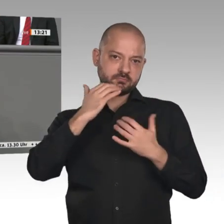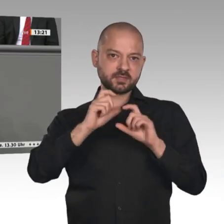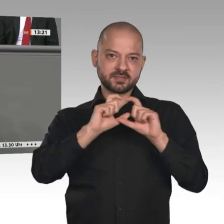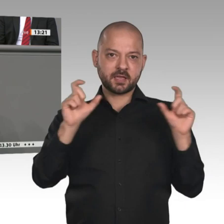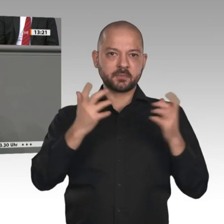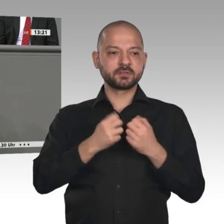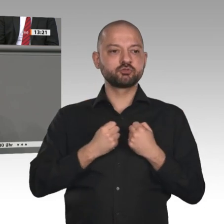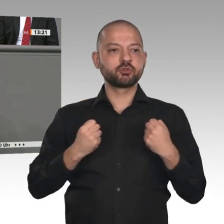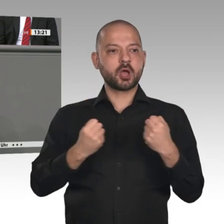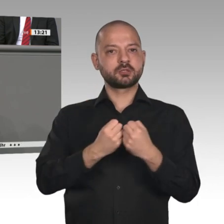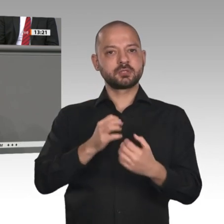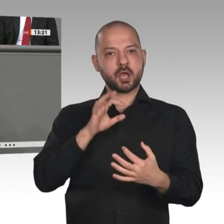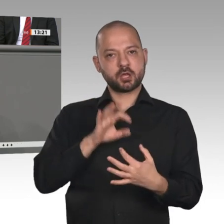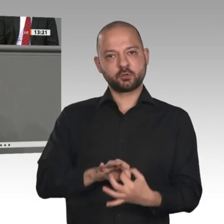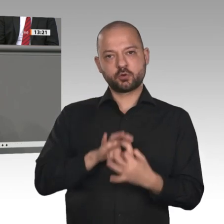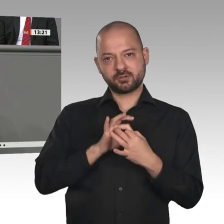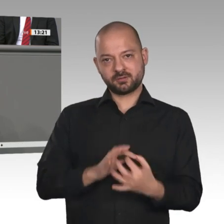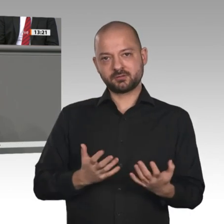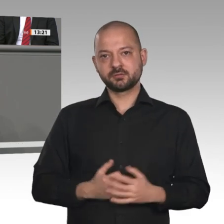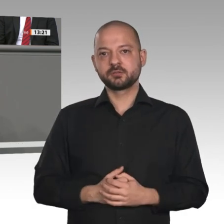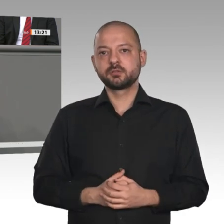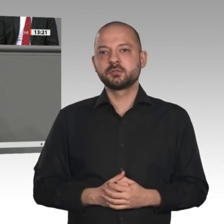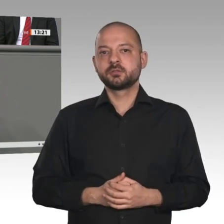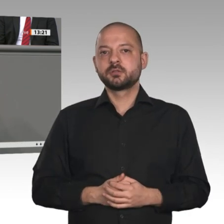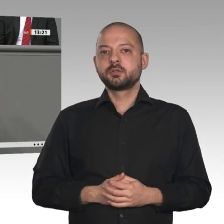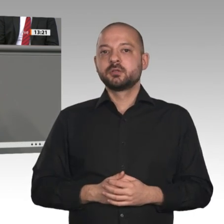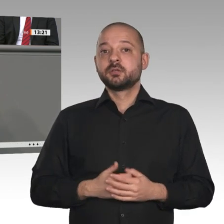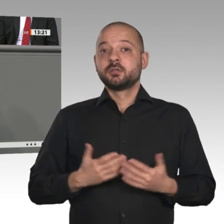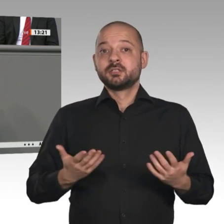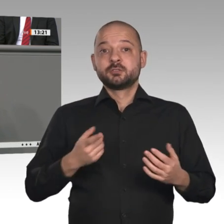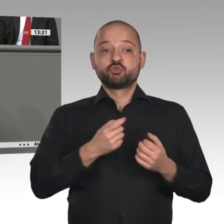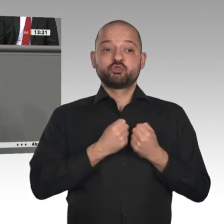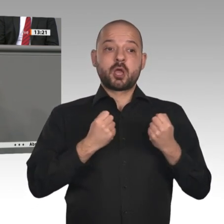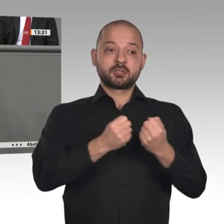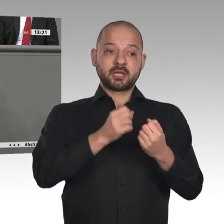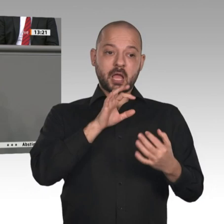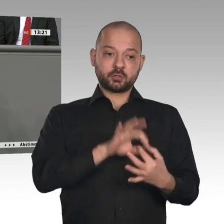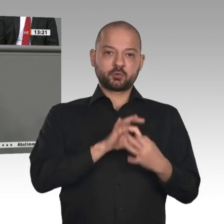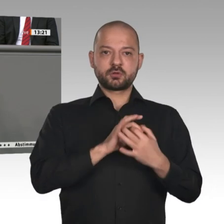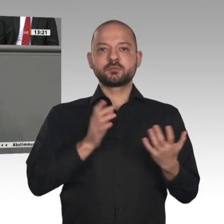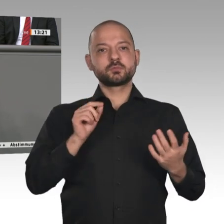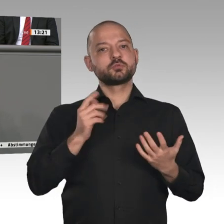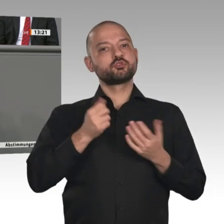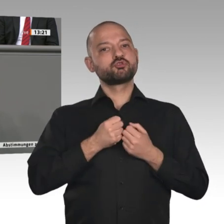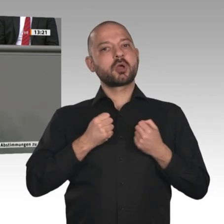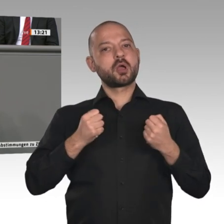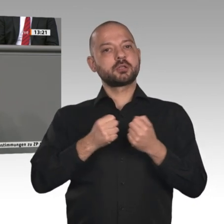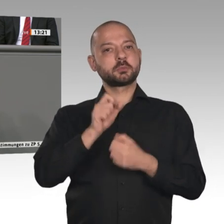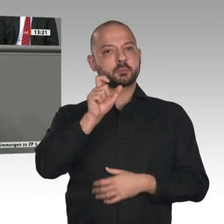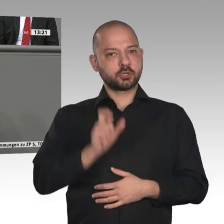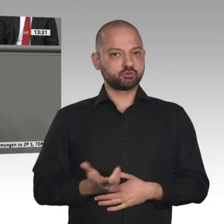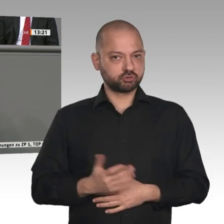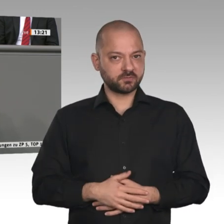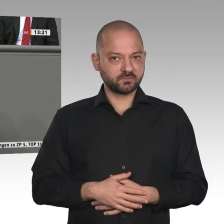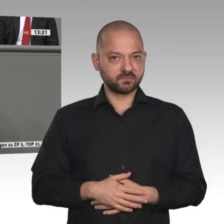Gedanken zur Staatsangehörigkeit formulieren. Die Staatsangehörigkeit ist Ausfluss der Staatsbürgerschaft. Als Staatsbürger habe ich